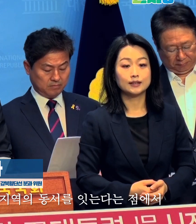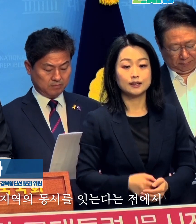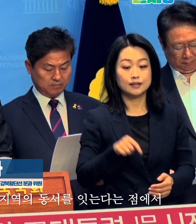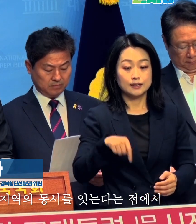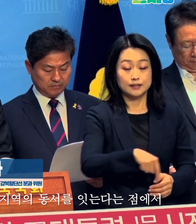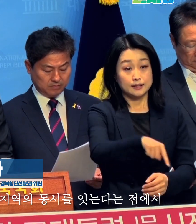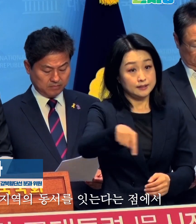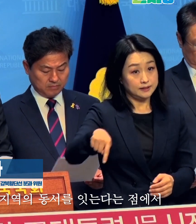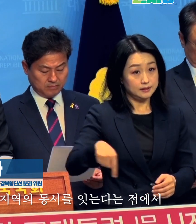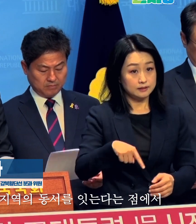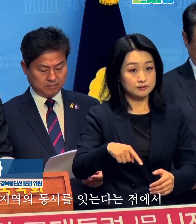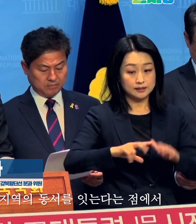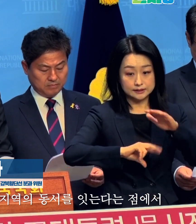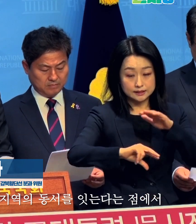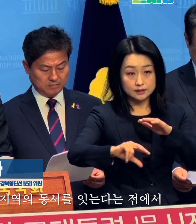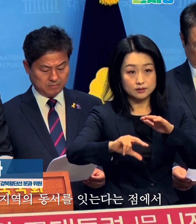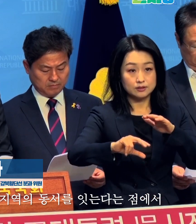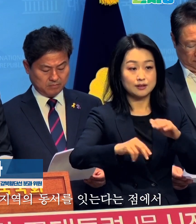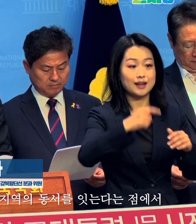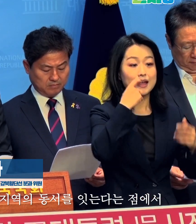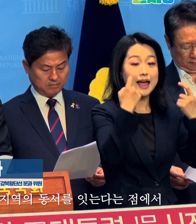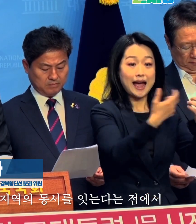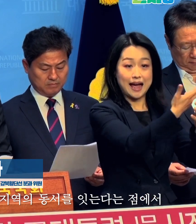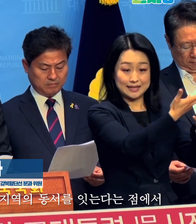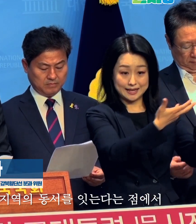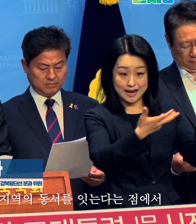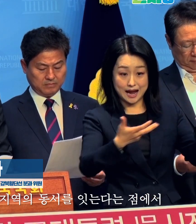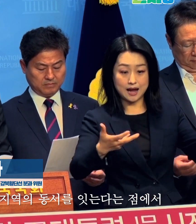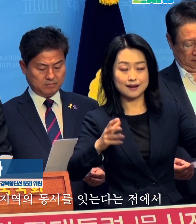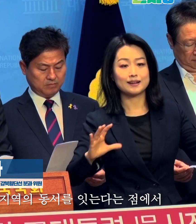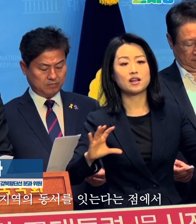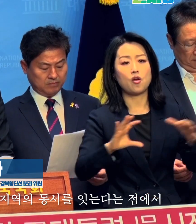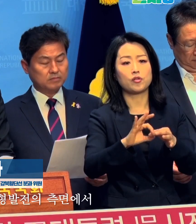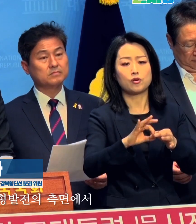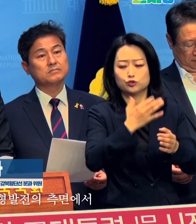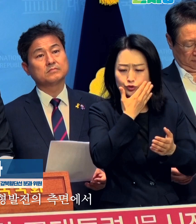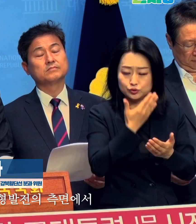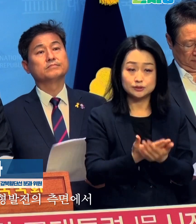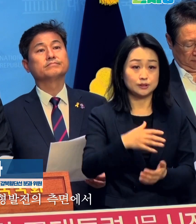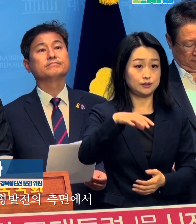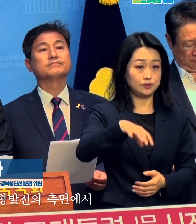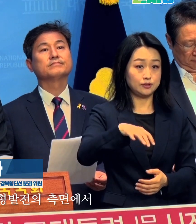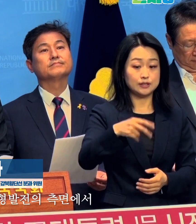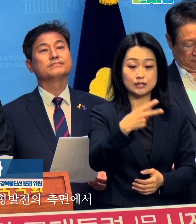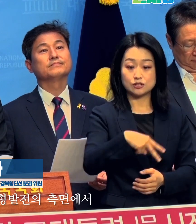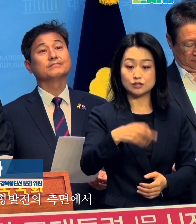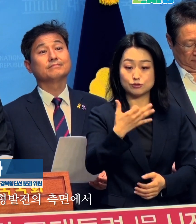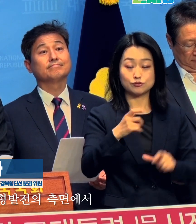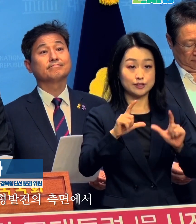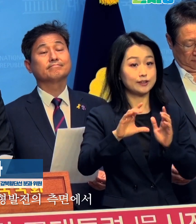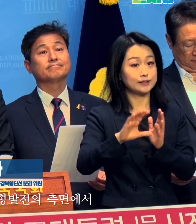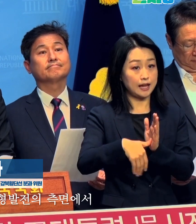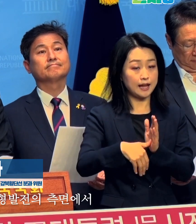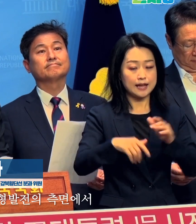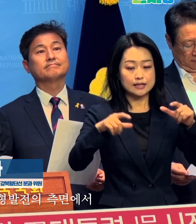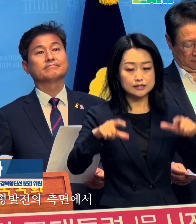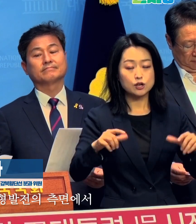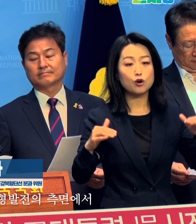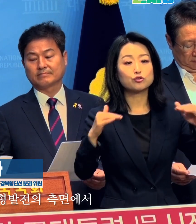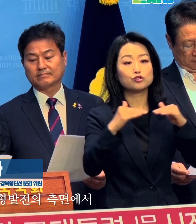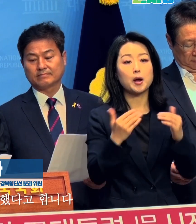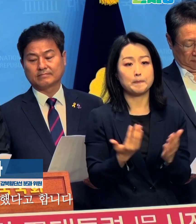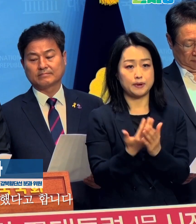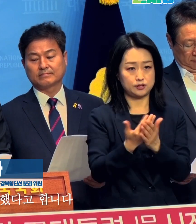강북횡단선은 노선의 특성상 한강 북쪽 지역에 동서로 있는다는 점에서 2019년 선정 당시